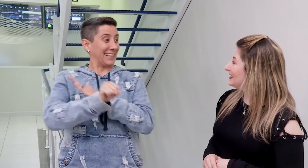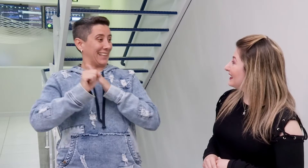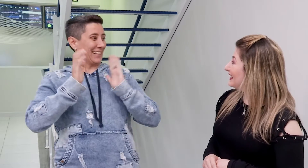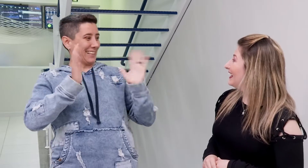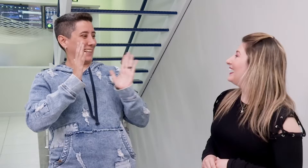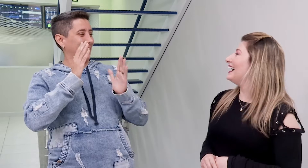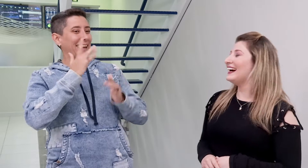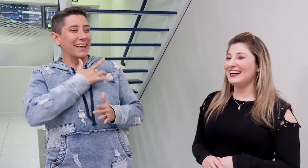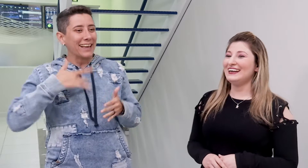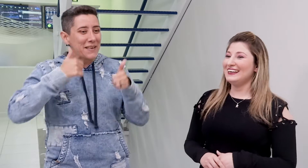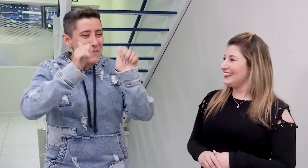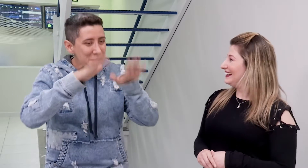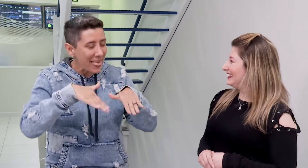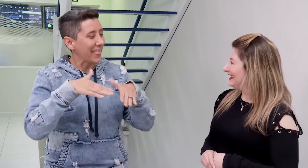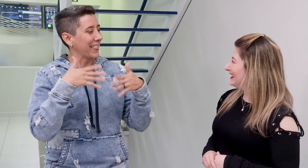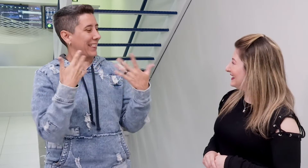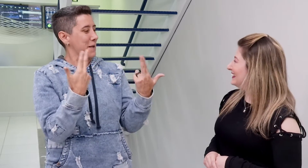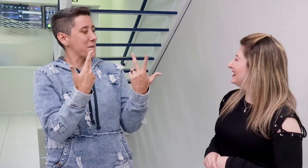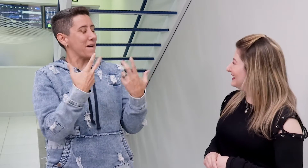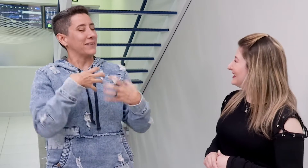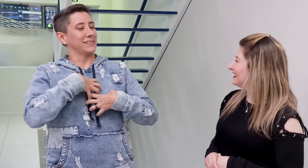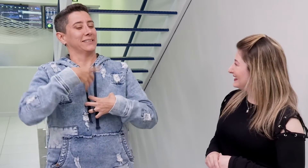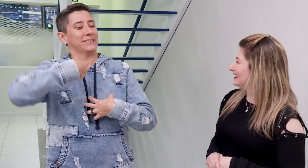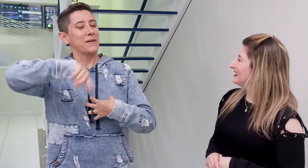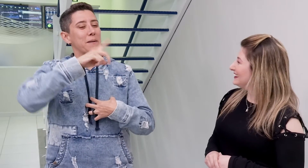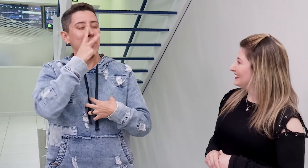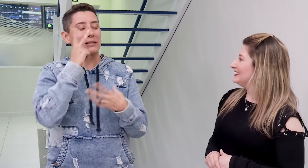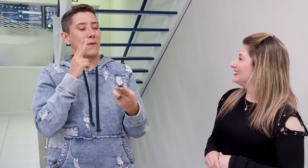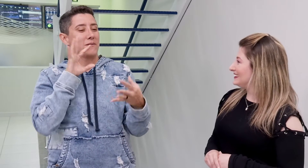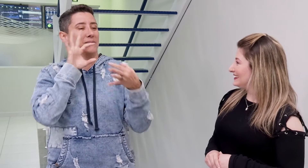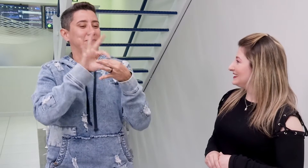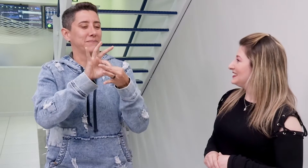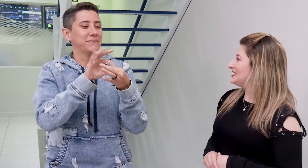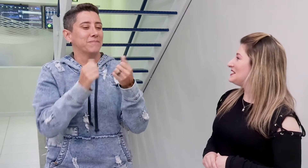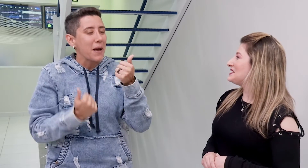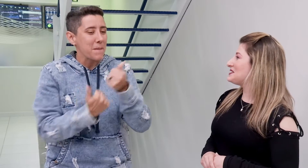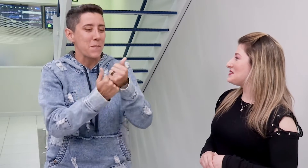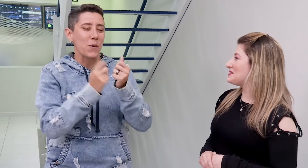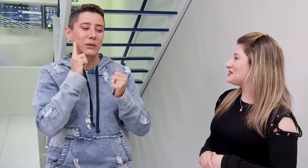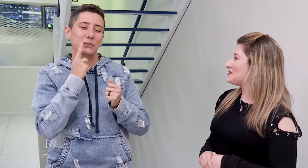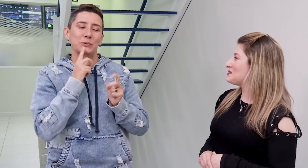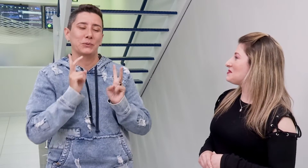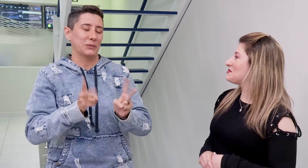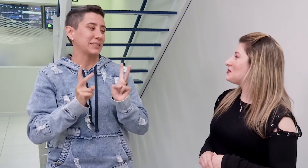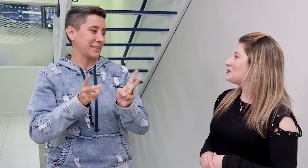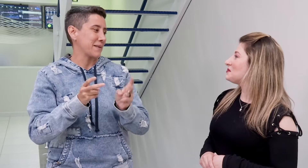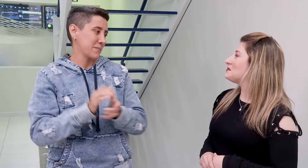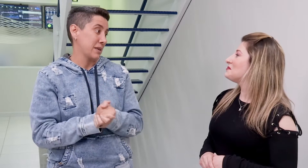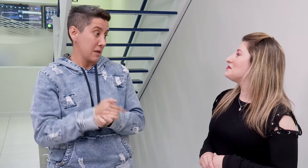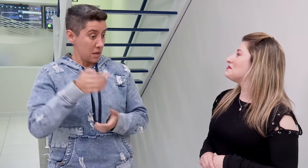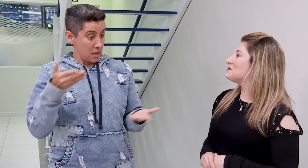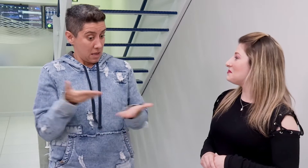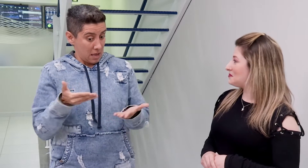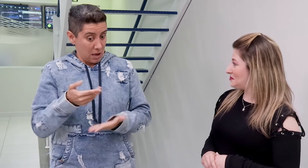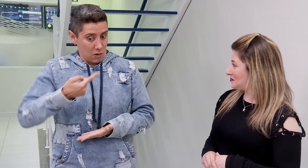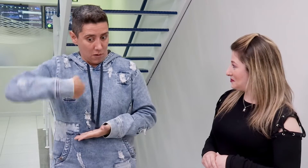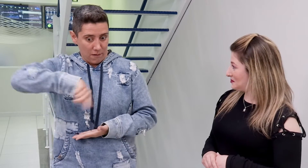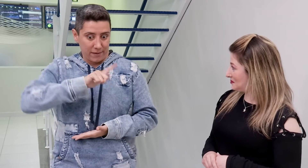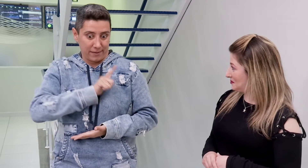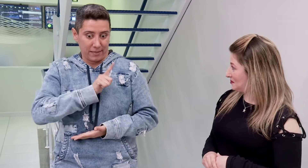obstetra, né? E aí, na hora do parto, também é a gente que faz essa interpretação. A gente fica muito feliz, porque a gente acaba se conectando, né? E é uma ajuda, querendo ou não, a gente está